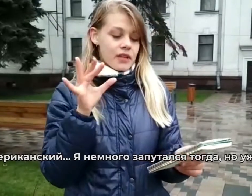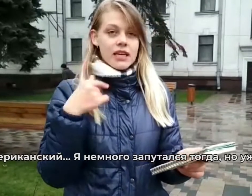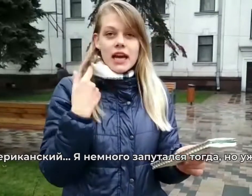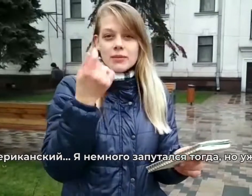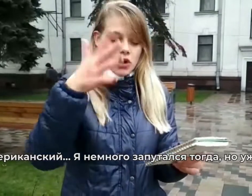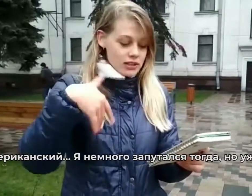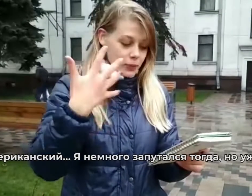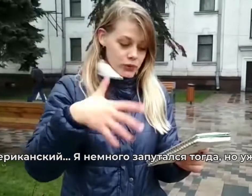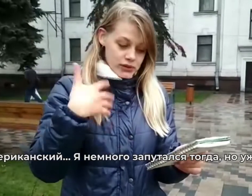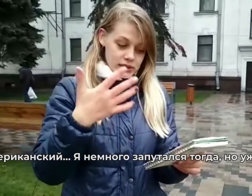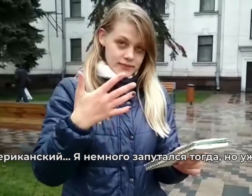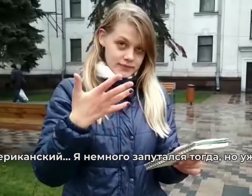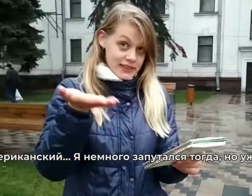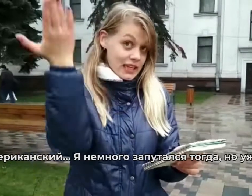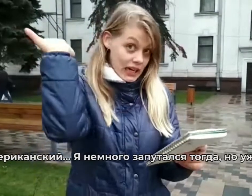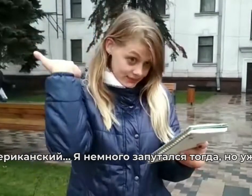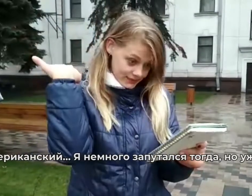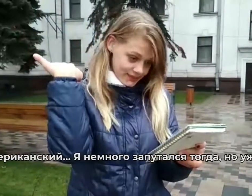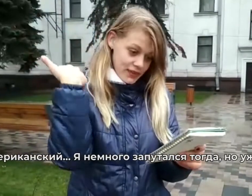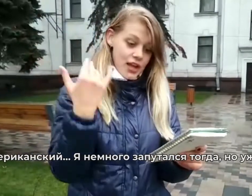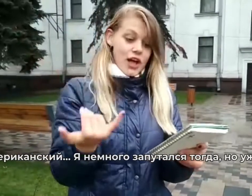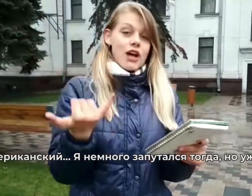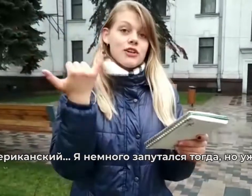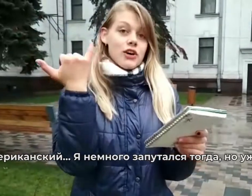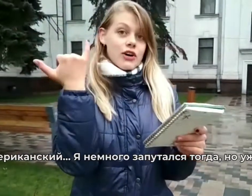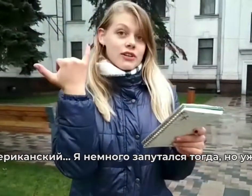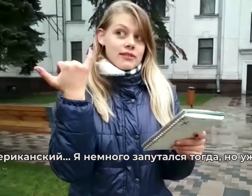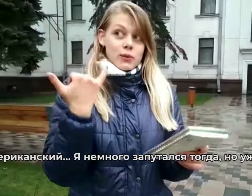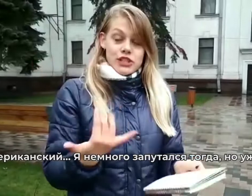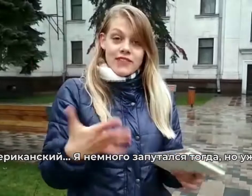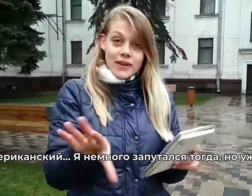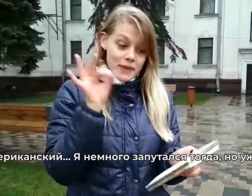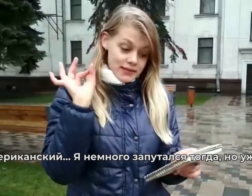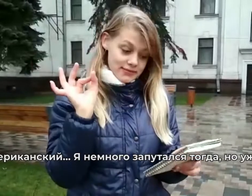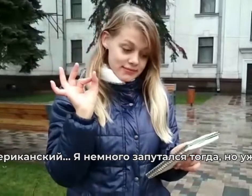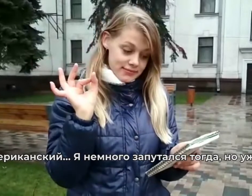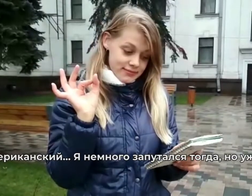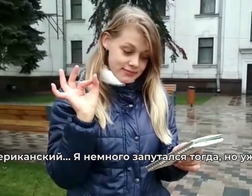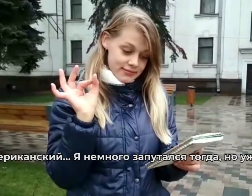американський, я немного запутався тогда, но уже выбрал.